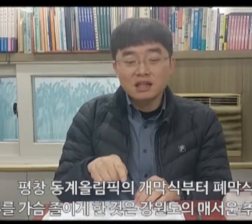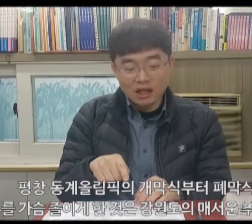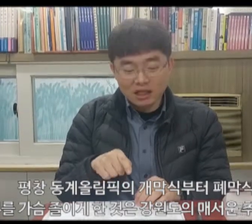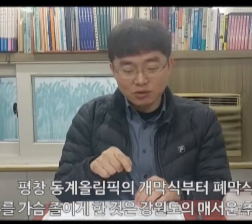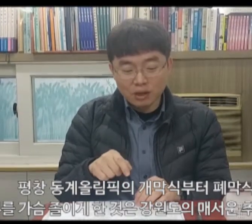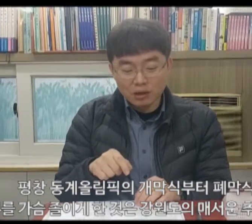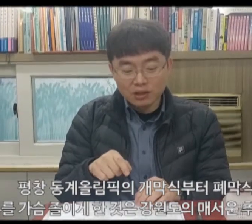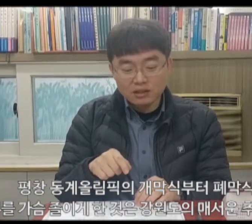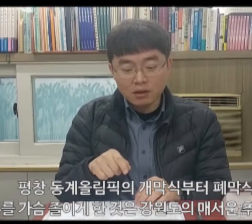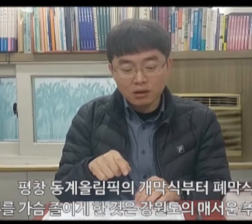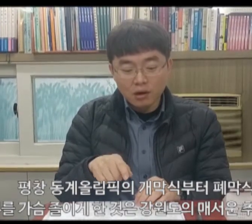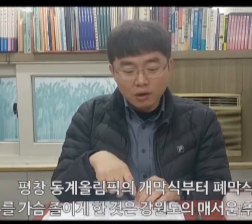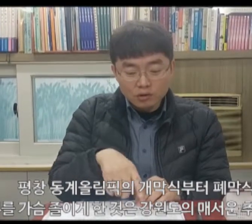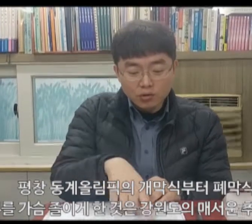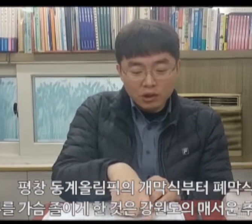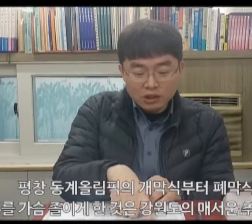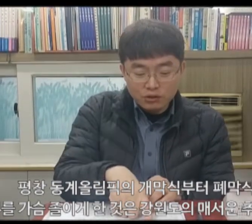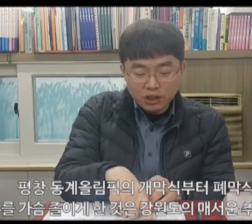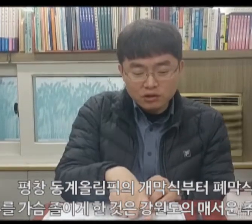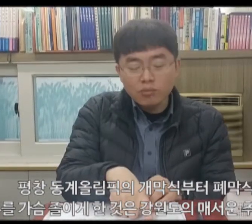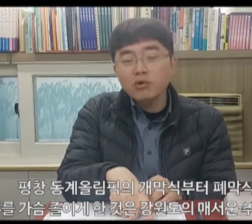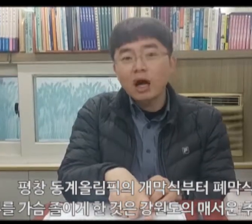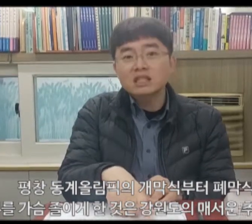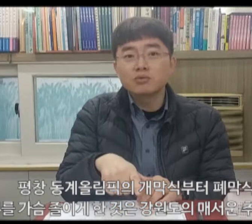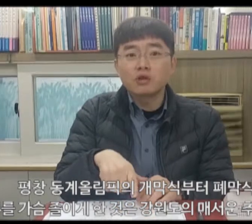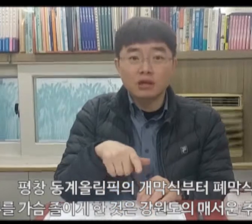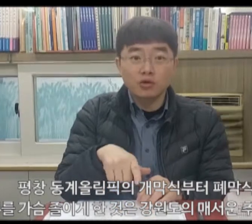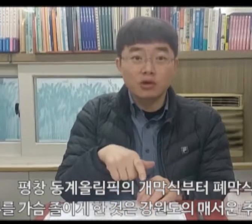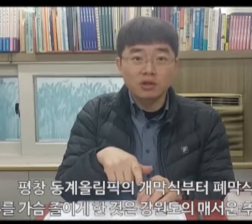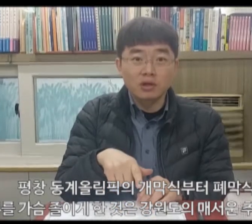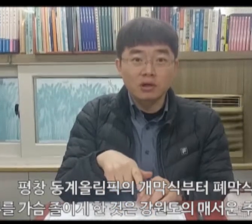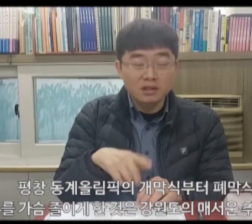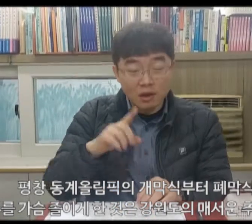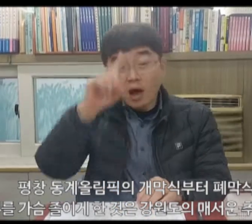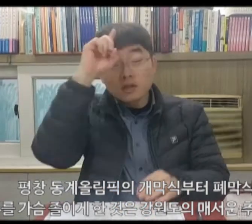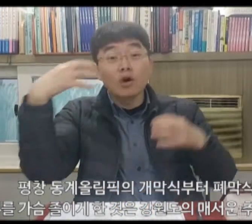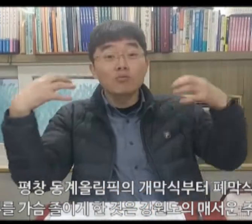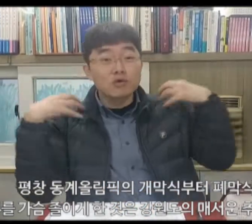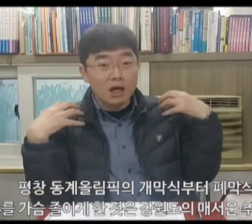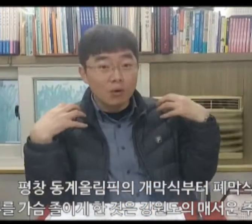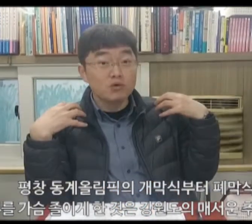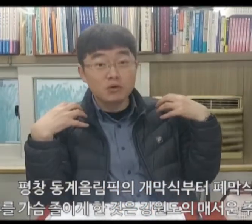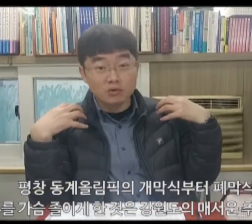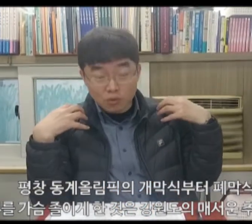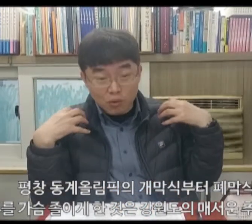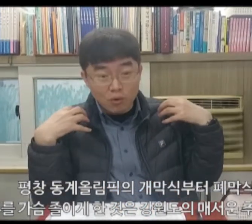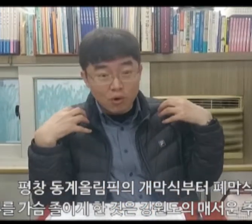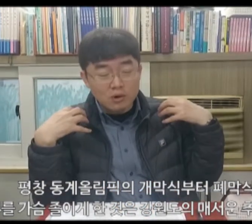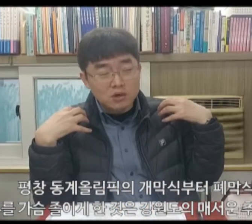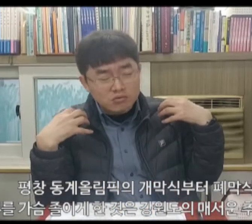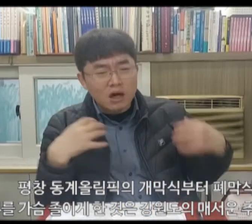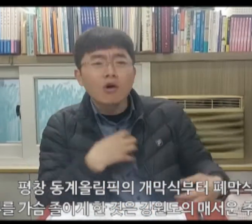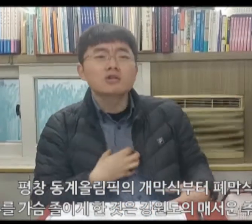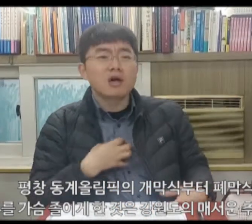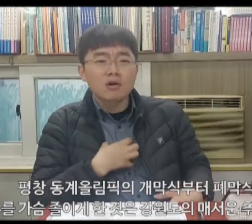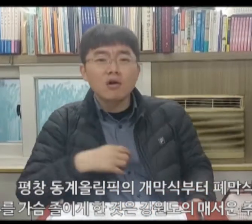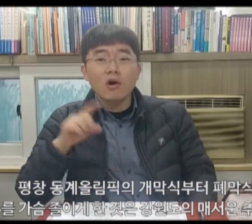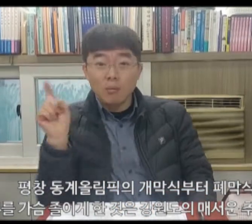게 가장 좋아요. 그래서 주어가 될 수 있는 게 정부가 가슴 졸이게 들었거든요. 그래서 정부를 약간 오른쪽에 두고 정부가 걱정한 거